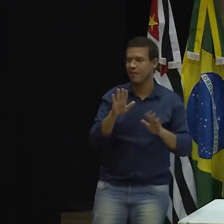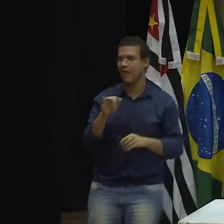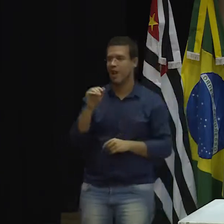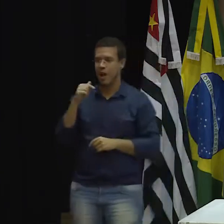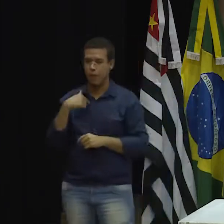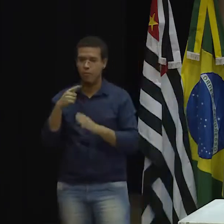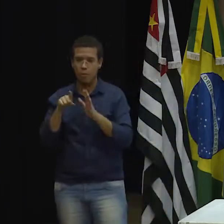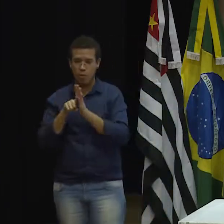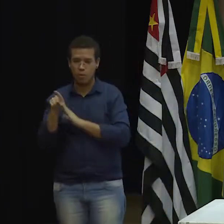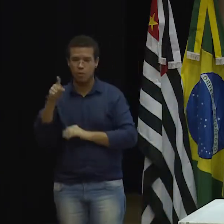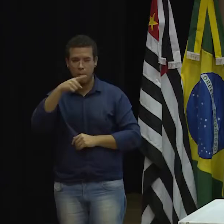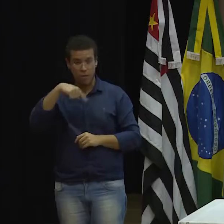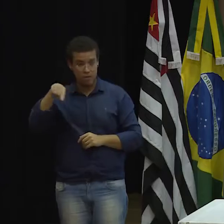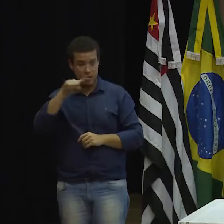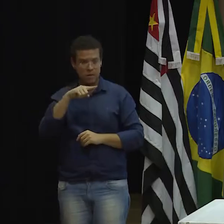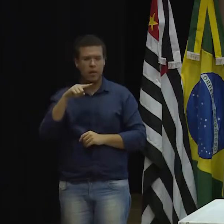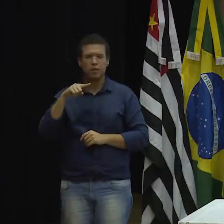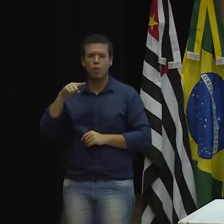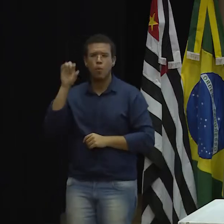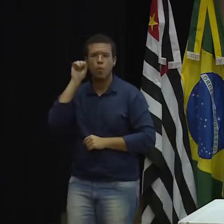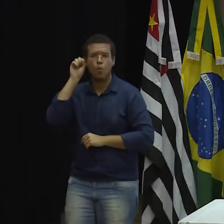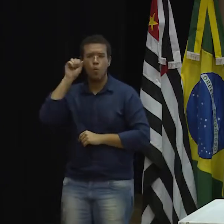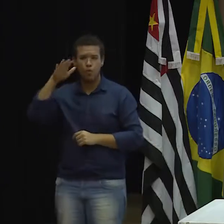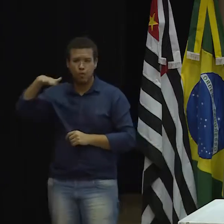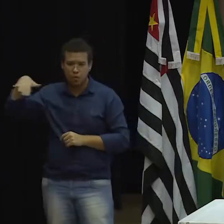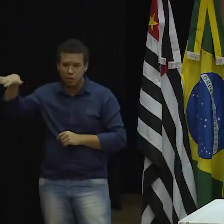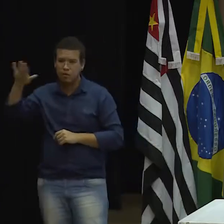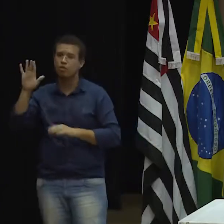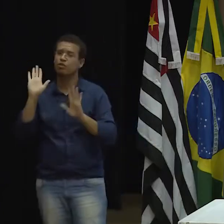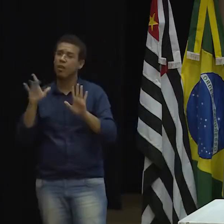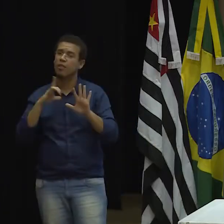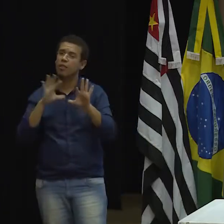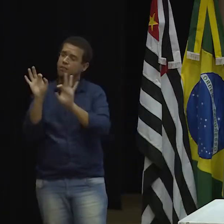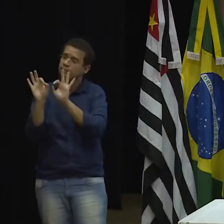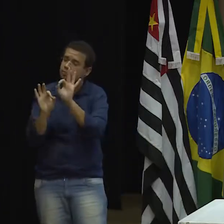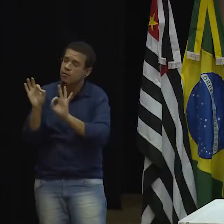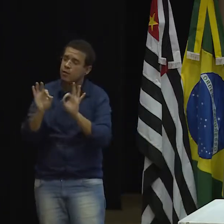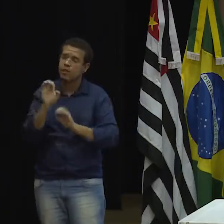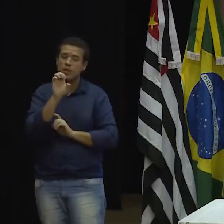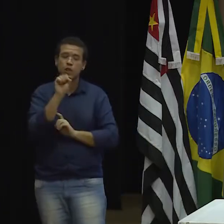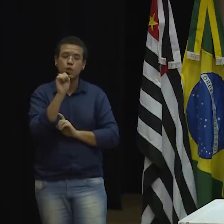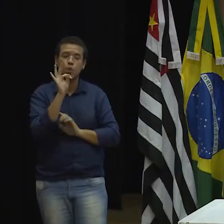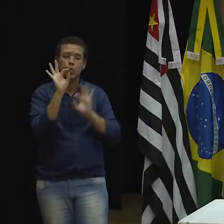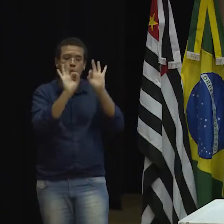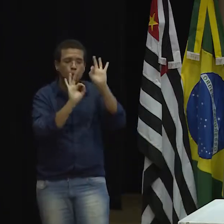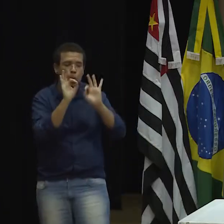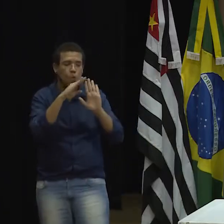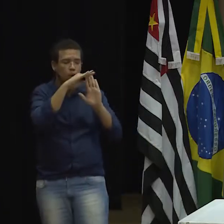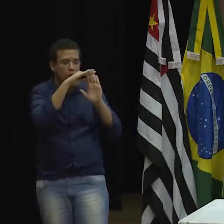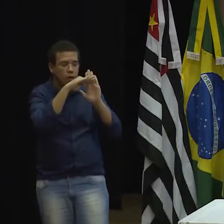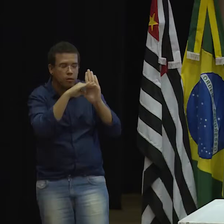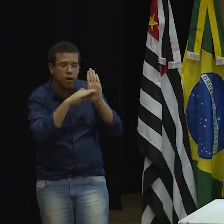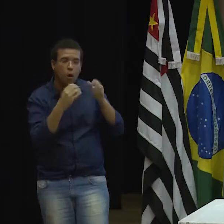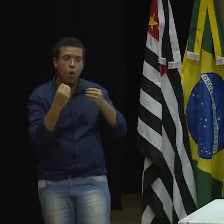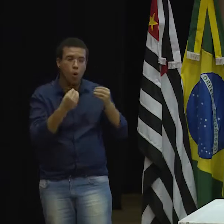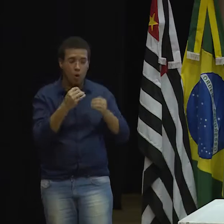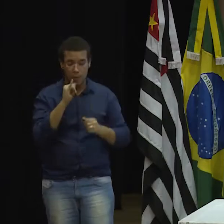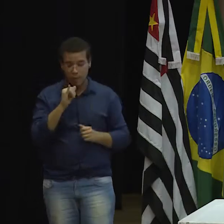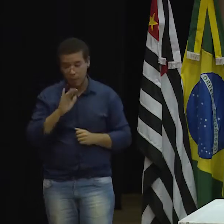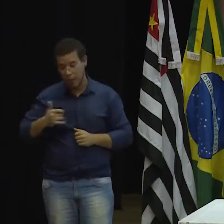que me inquietou. Então, vou fazer uma pergunta para vocês. Ouvintes que já têm